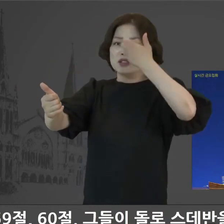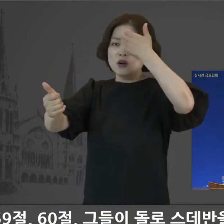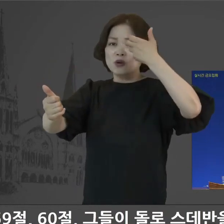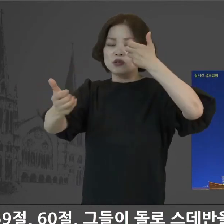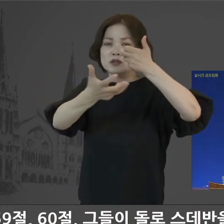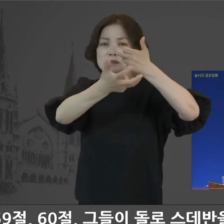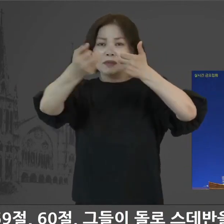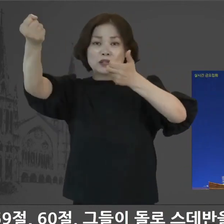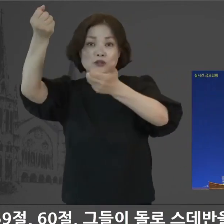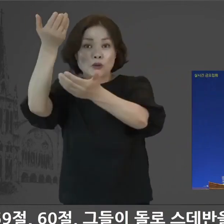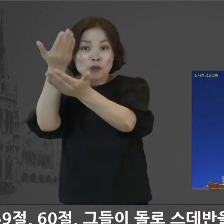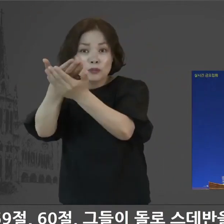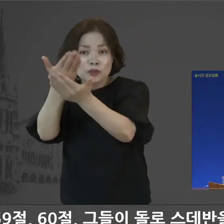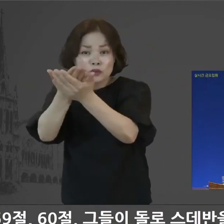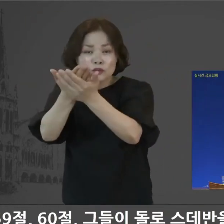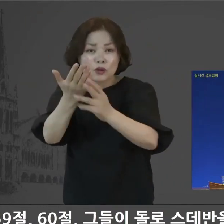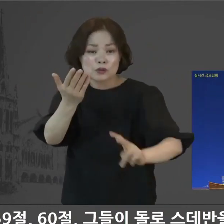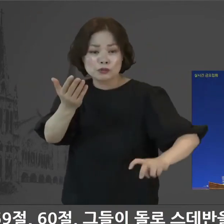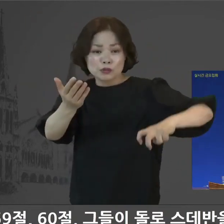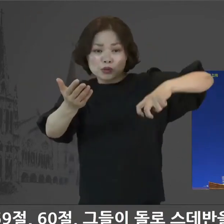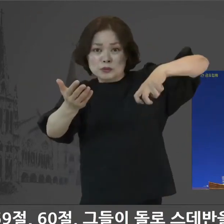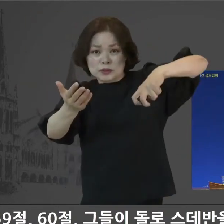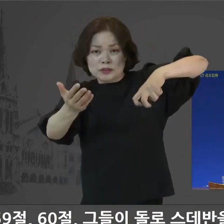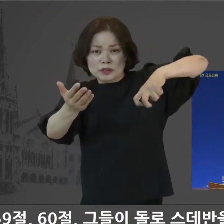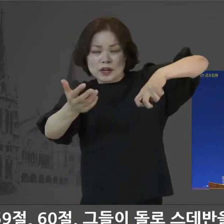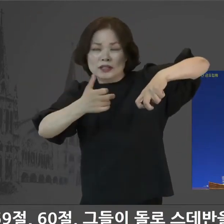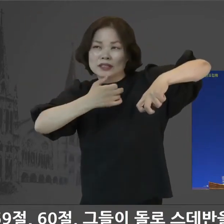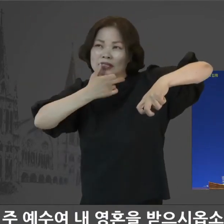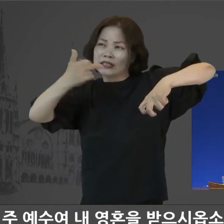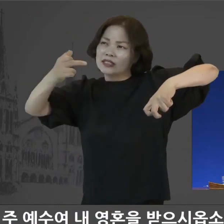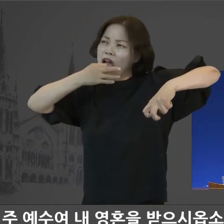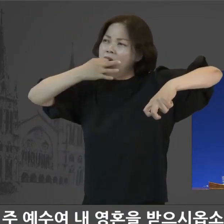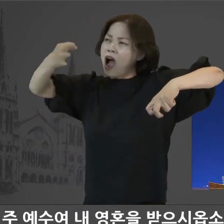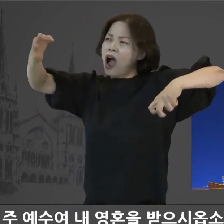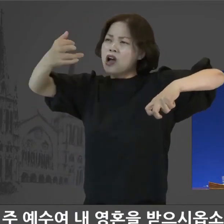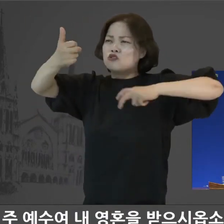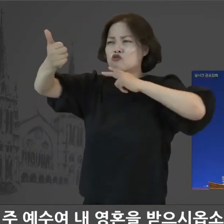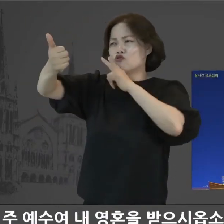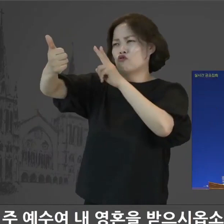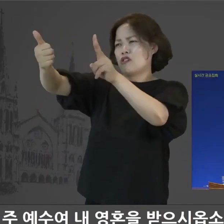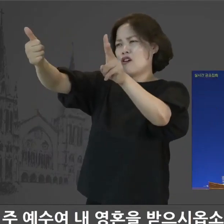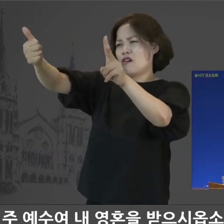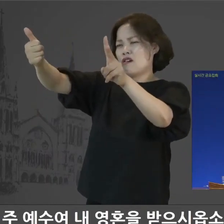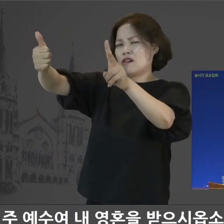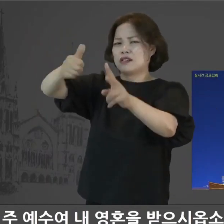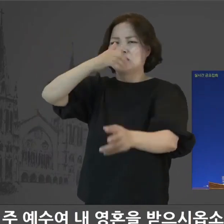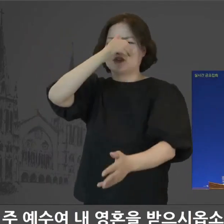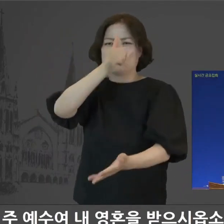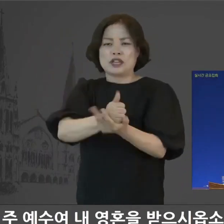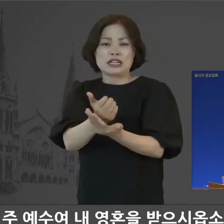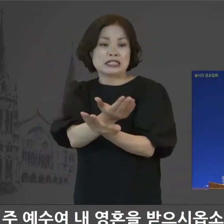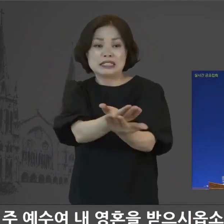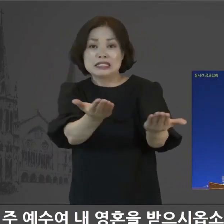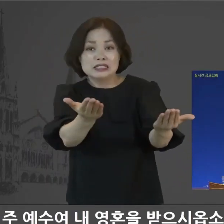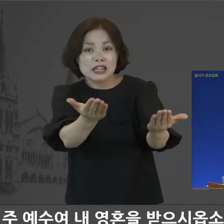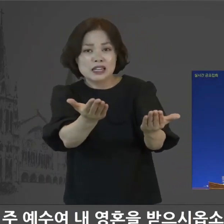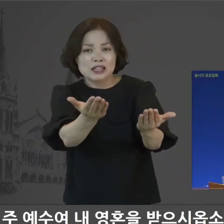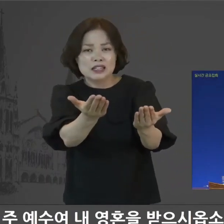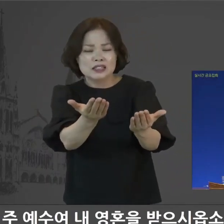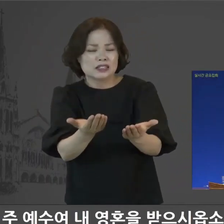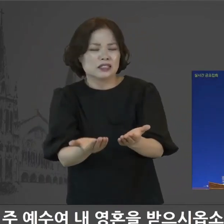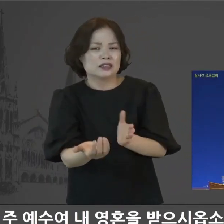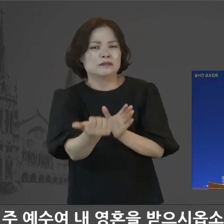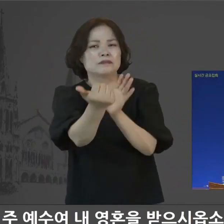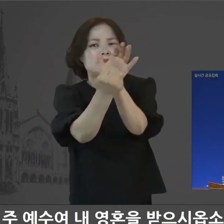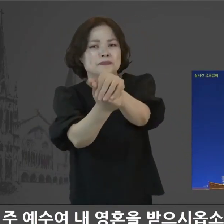받으시옵소서 하고 무릎을 꿇고 크게 불러 이르되 주여 이 죄를 그들에게